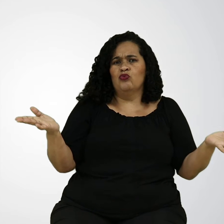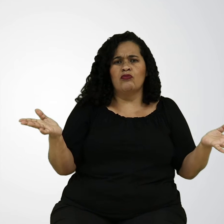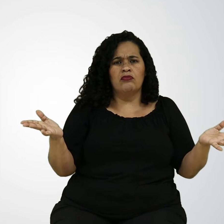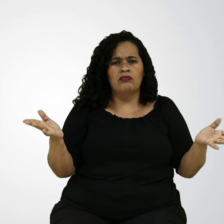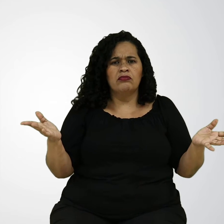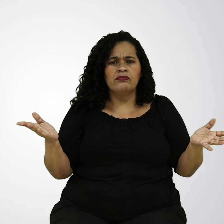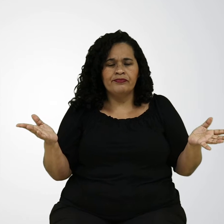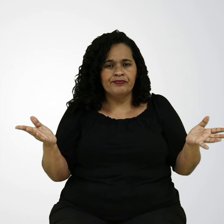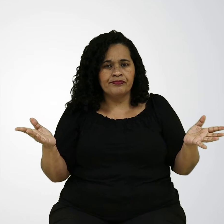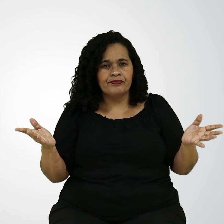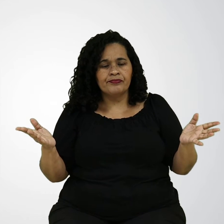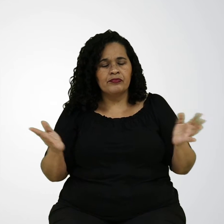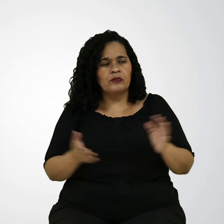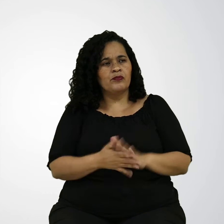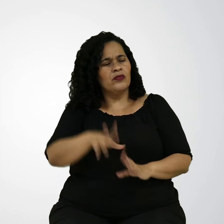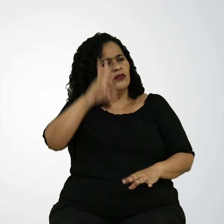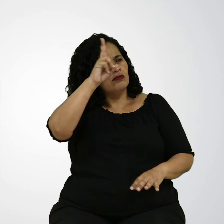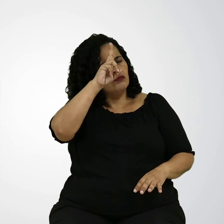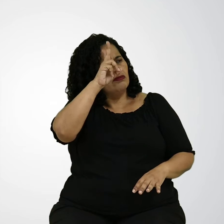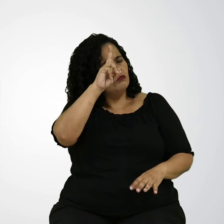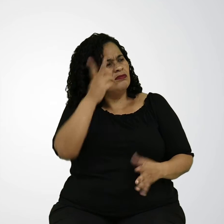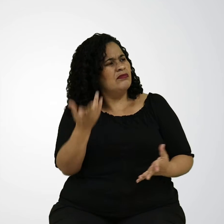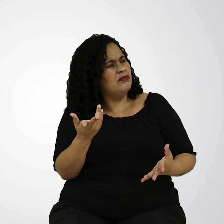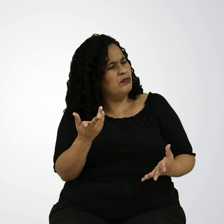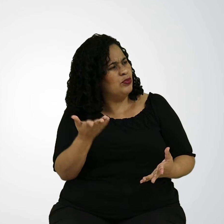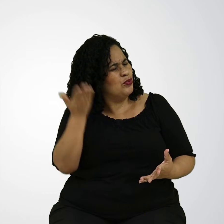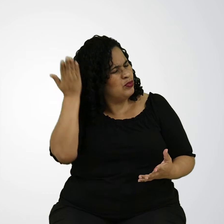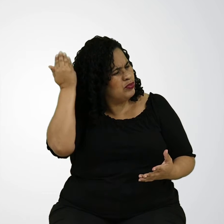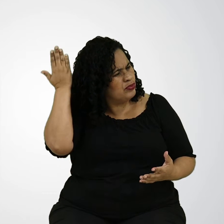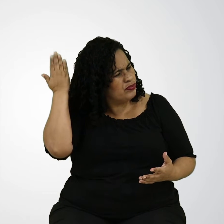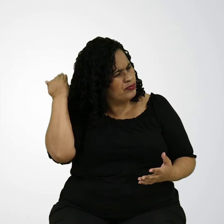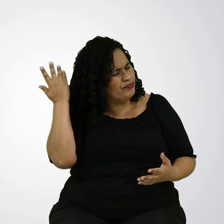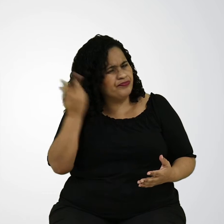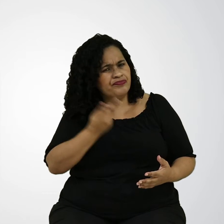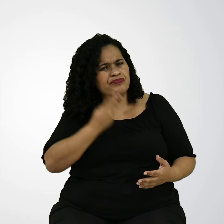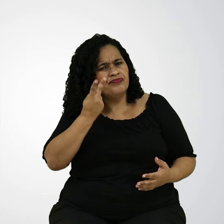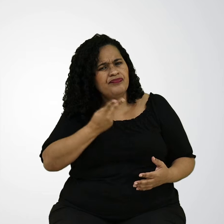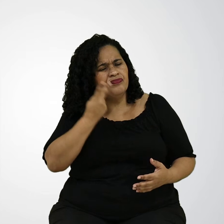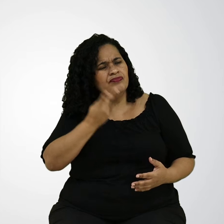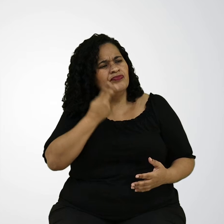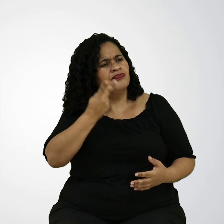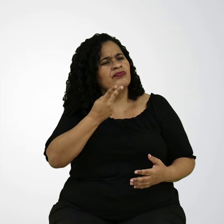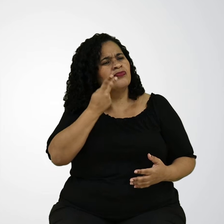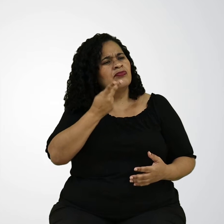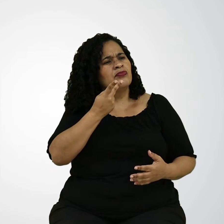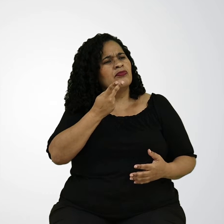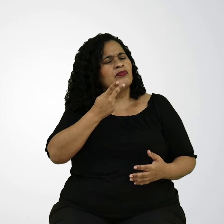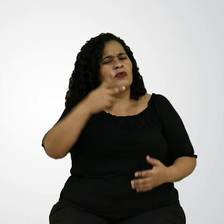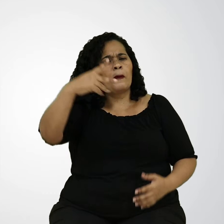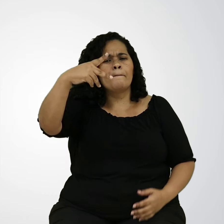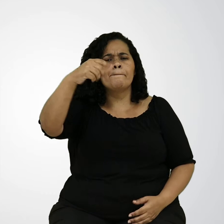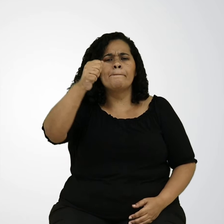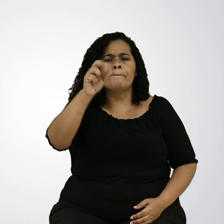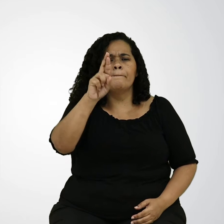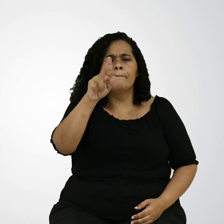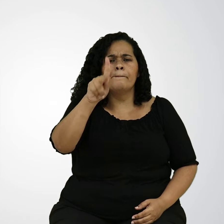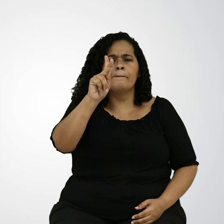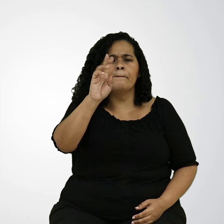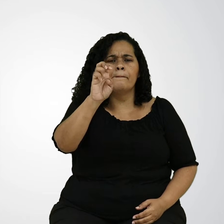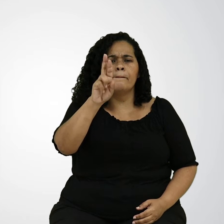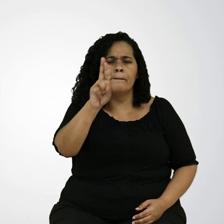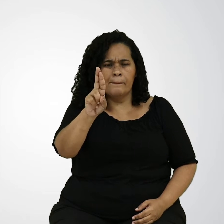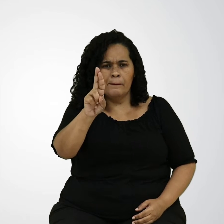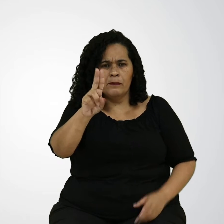verdade, né? Eu não me lembro agora quem foi que falou, se foi Packer que disse essa frase, mas